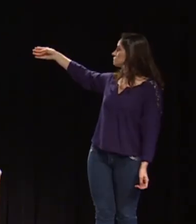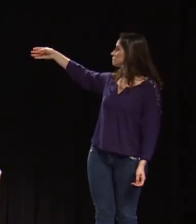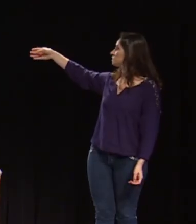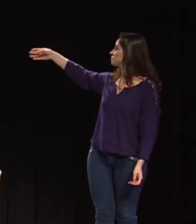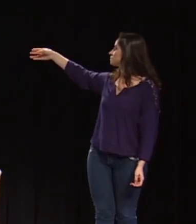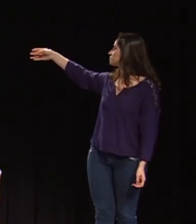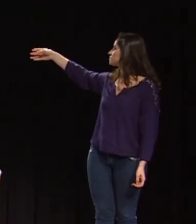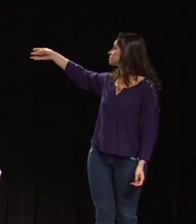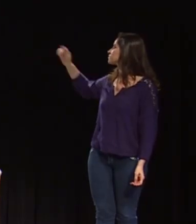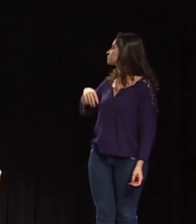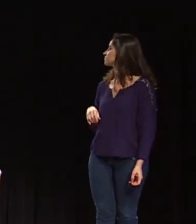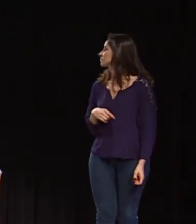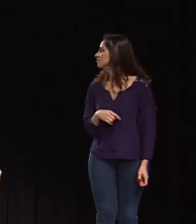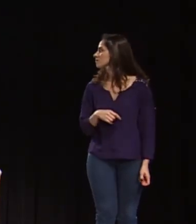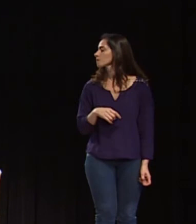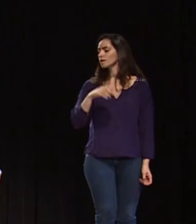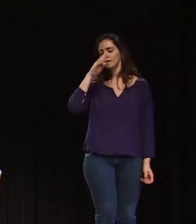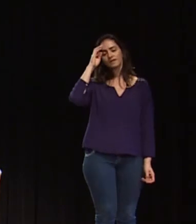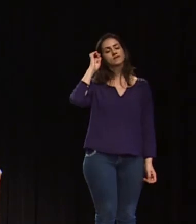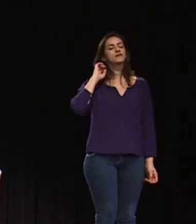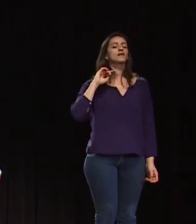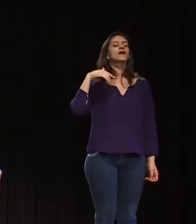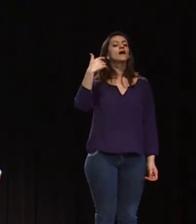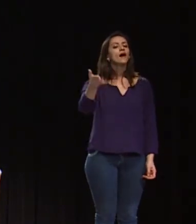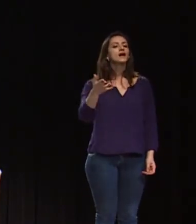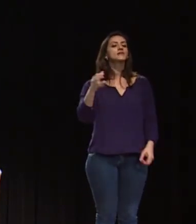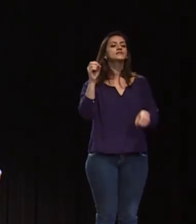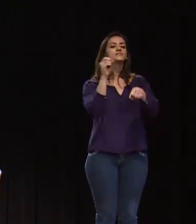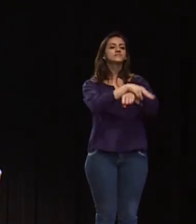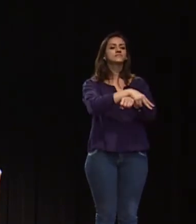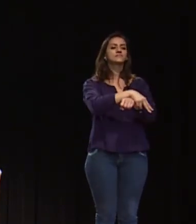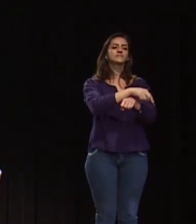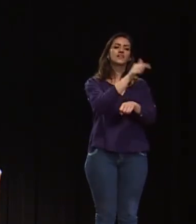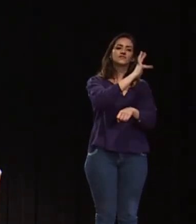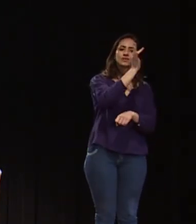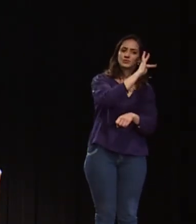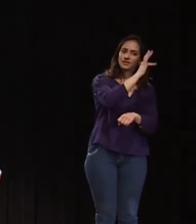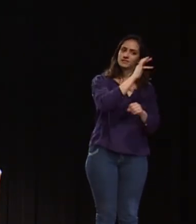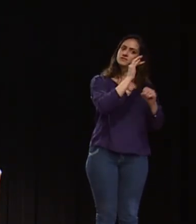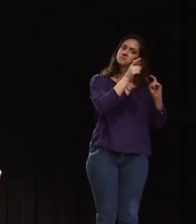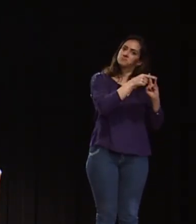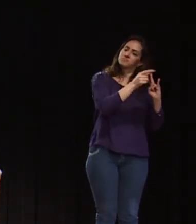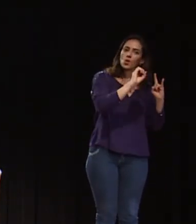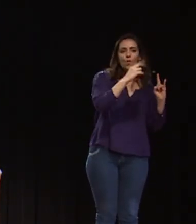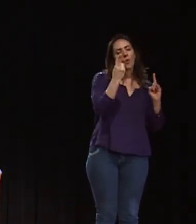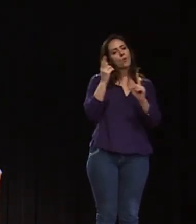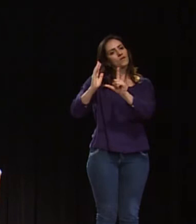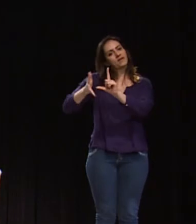veem ali, o verde, que representa esse conforto linguístico. E aí, tá, entrando na faculdade, no DESU,